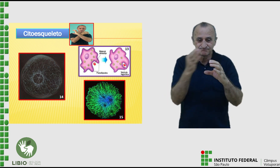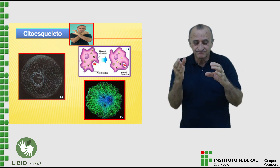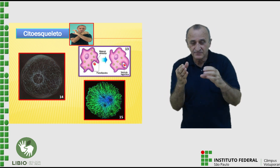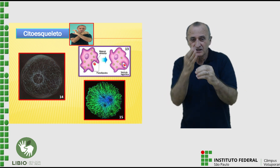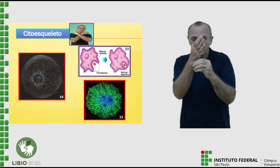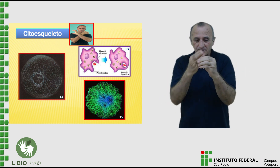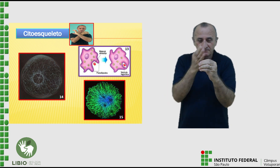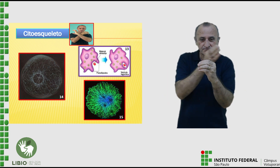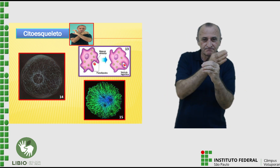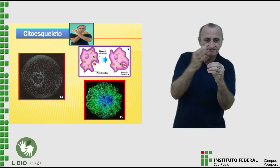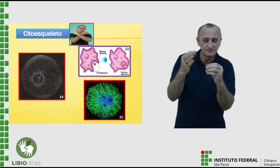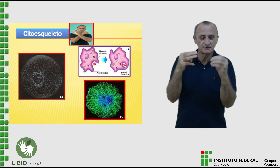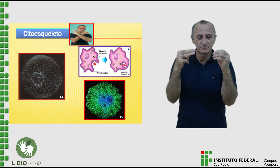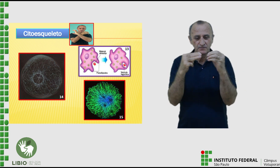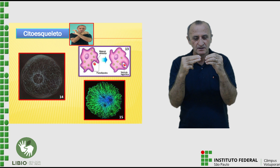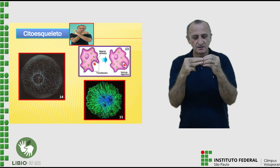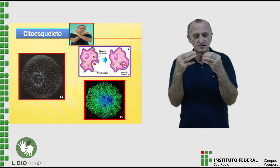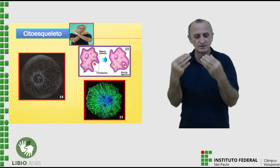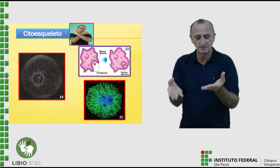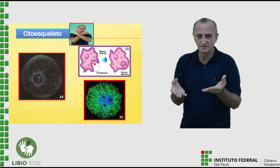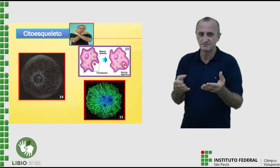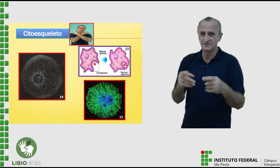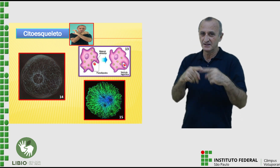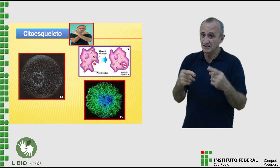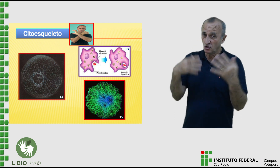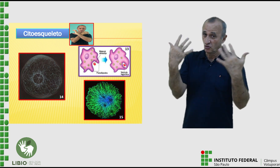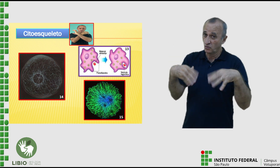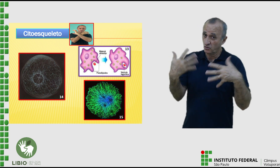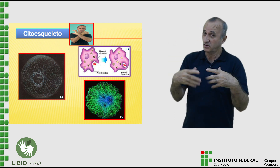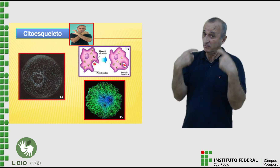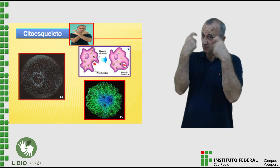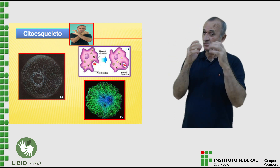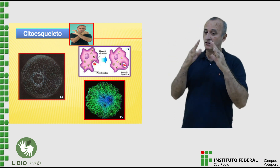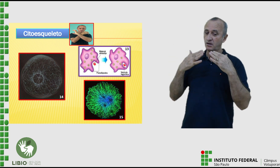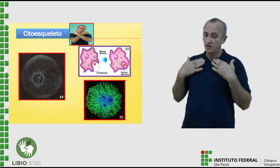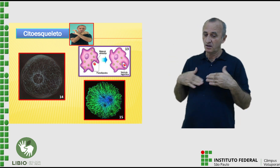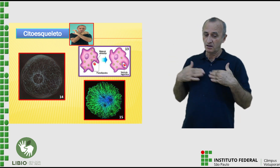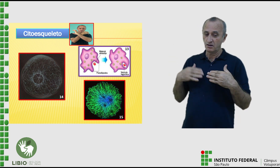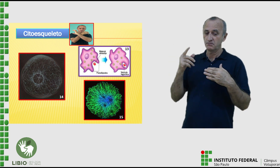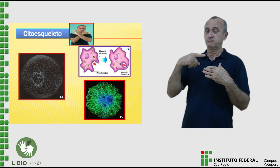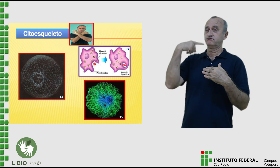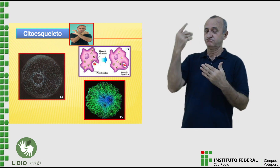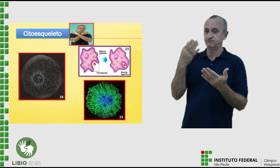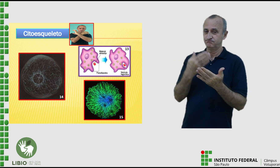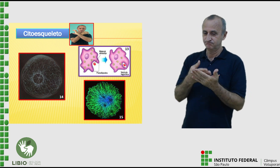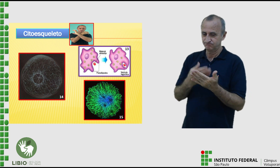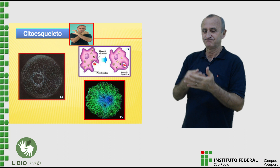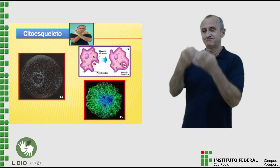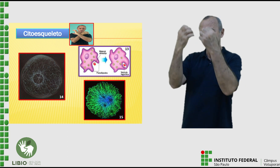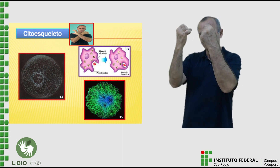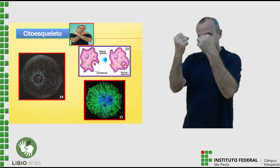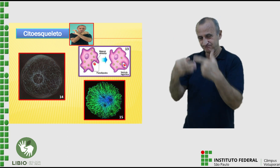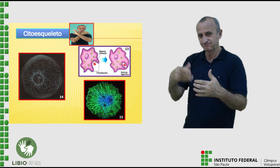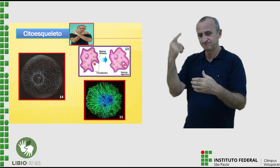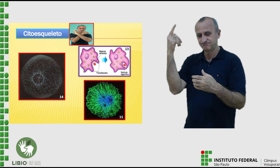a separação dos cromossomos durante a divisão celular. Mas não se preocupem,